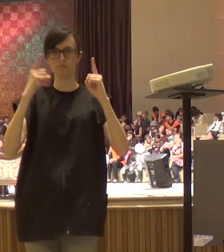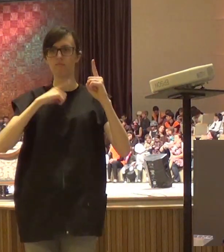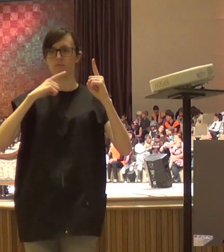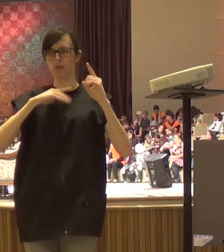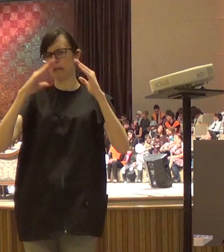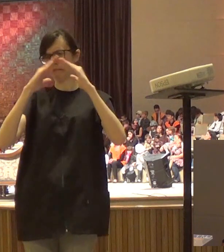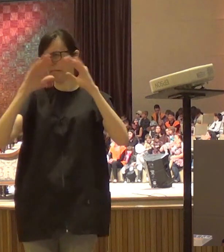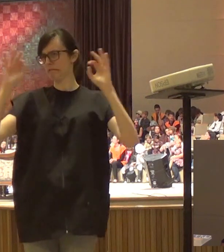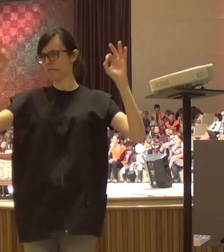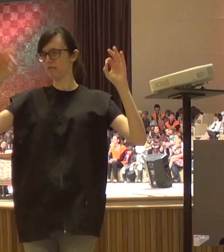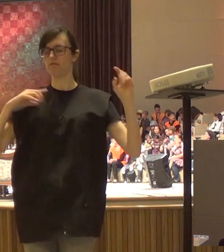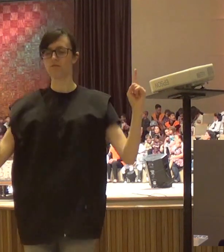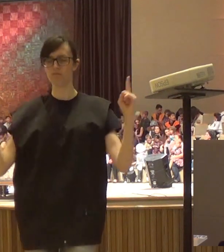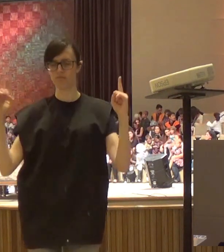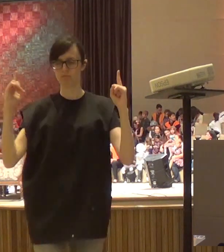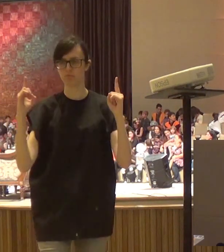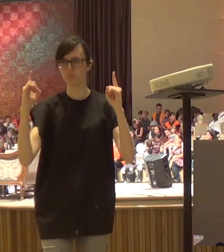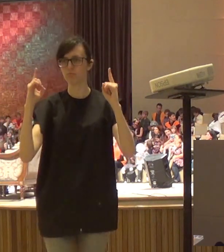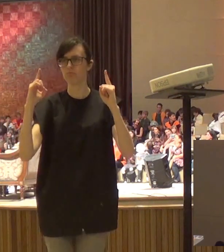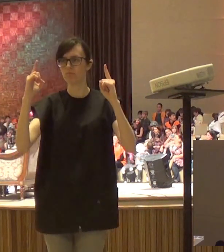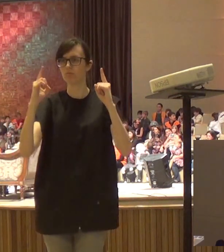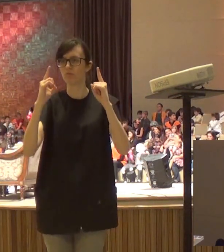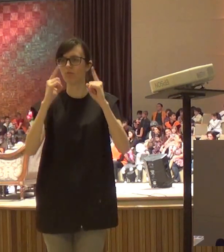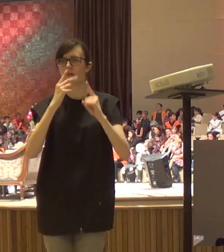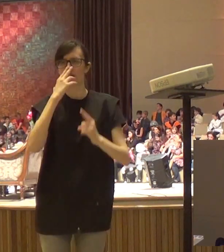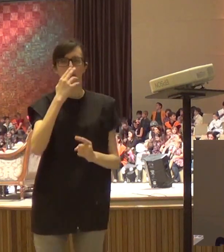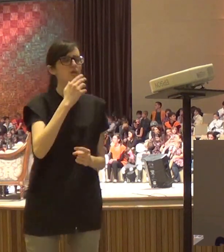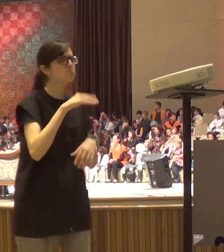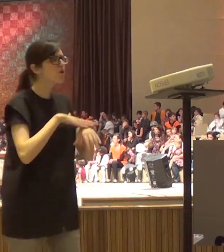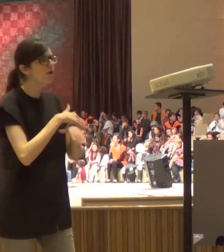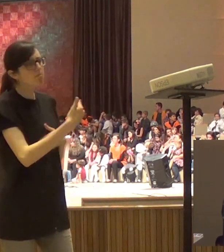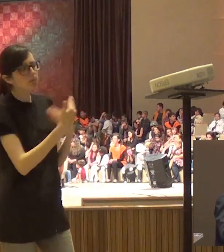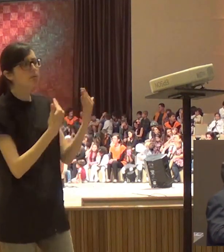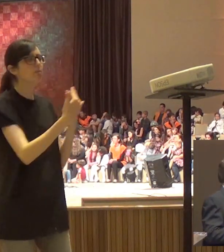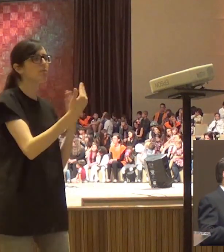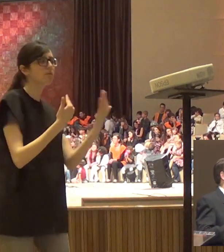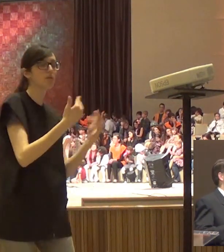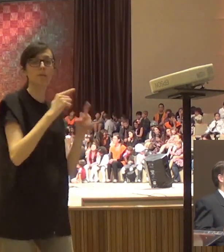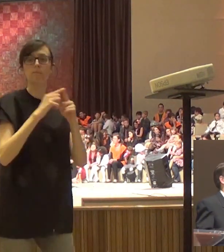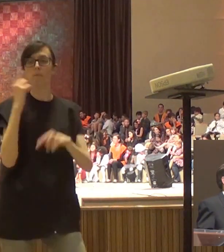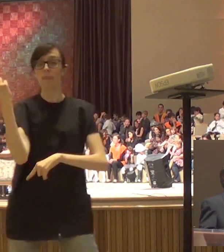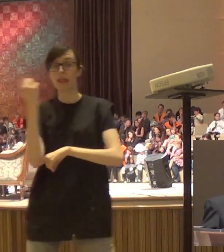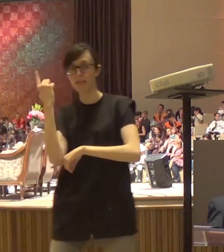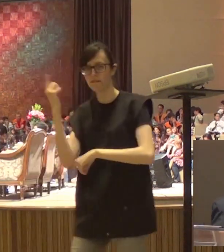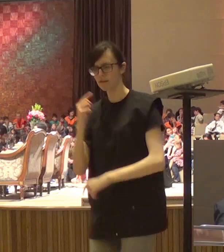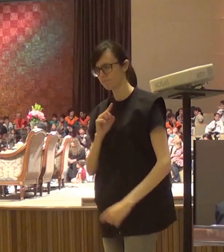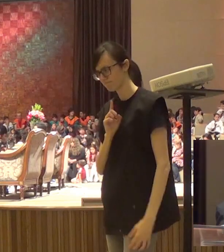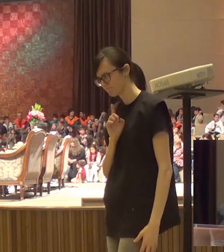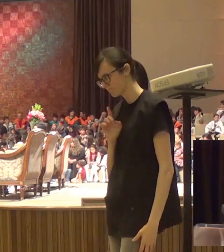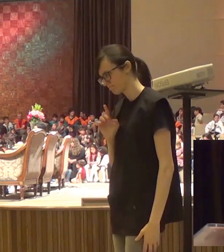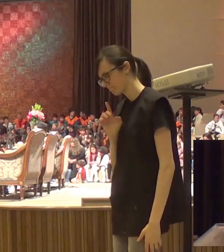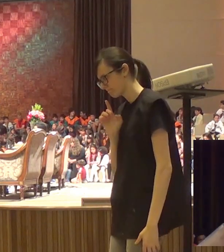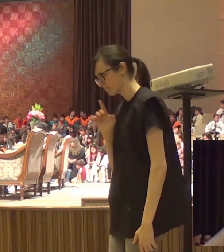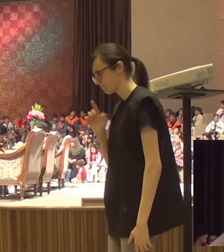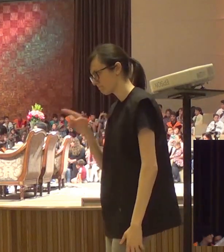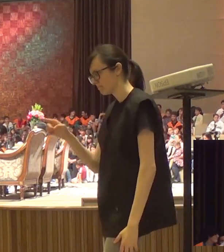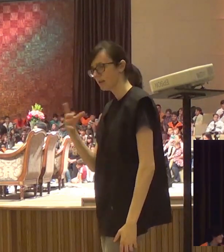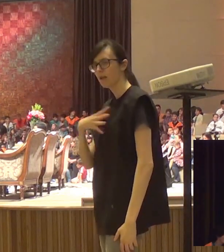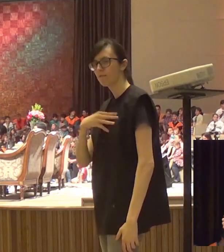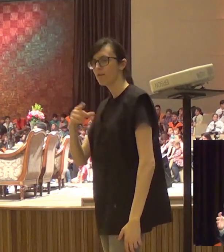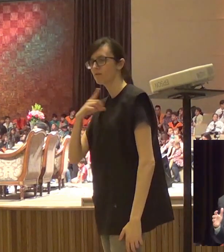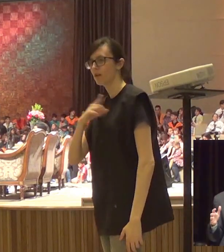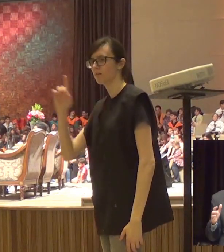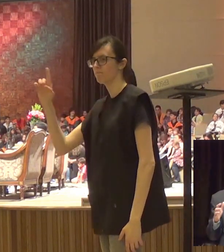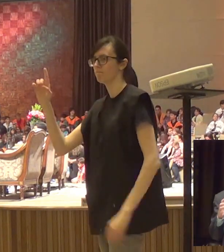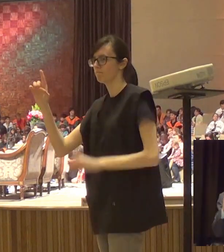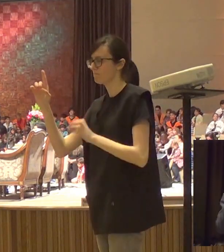palácio para essa conversa, que deveria ser uma conversa crucial. A Bíblia vai dizer que Davi se aproximou do seu filho e o